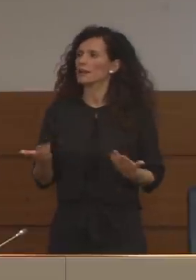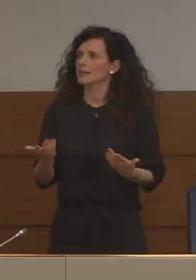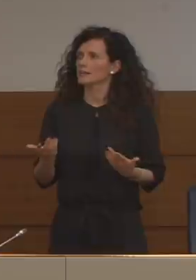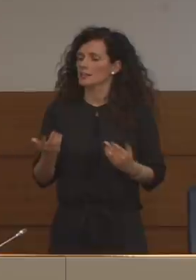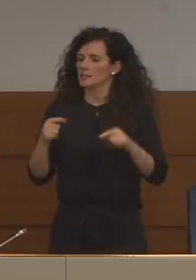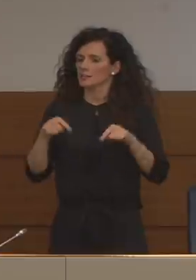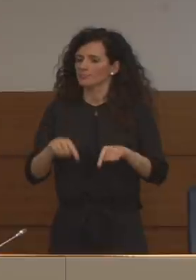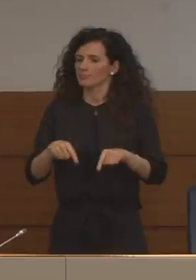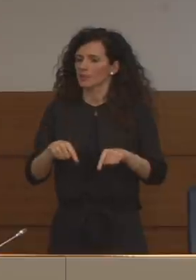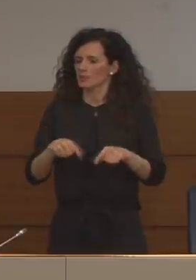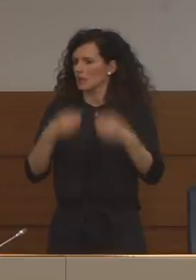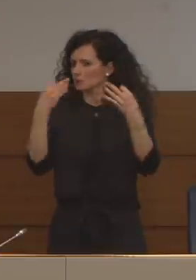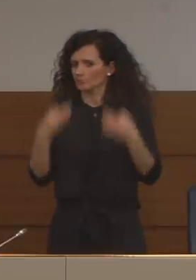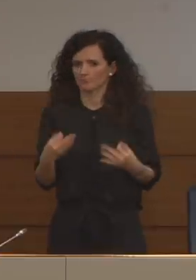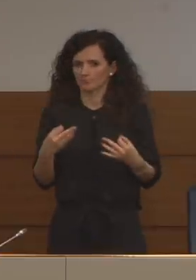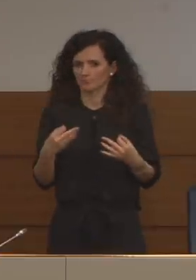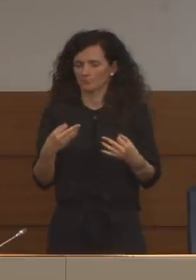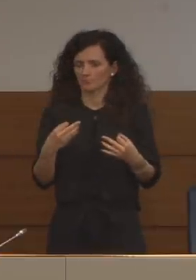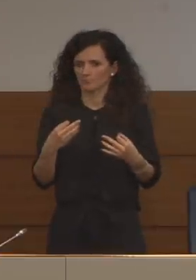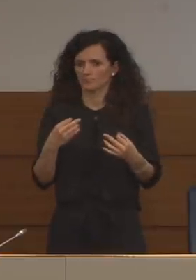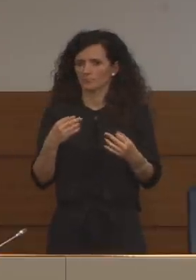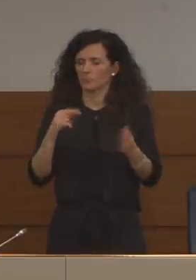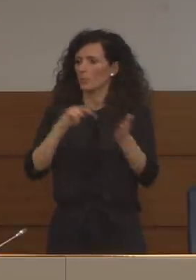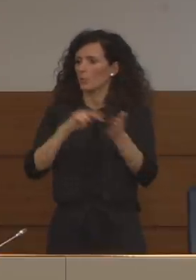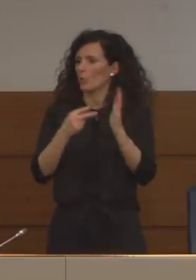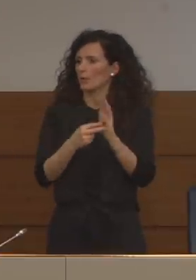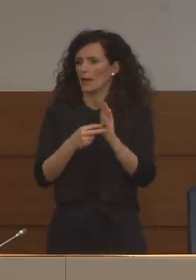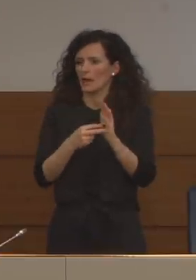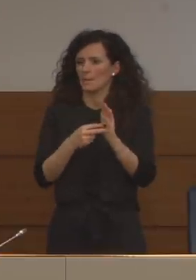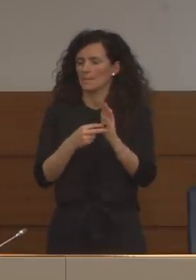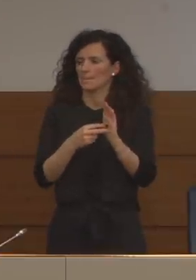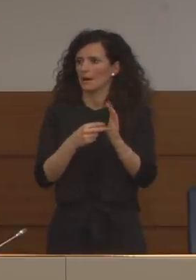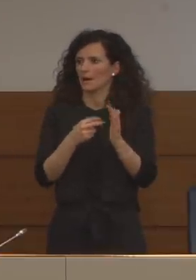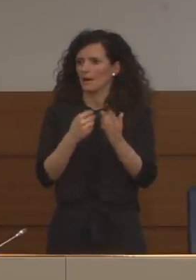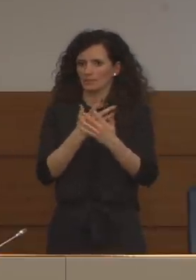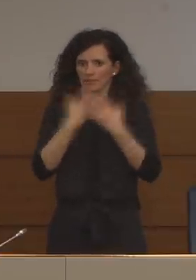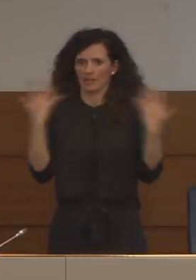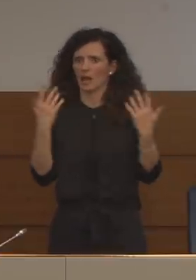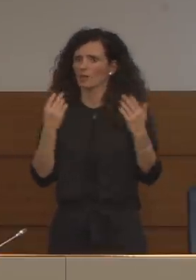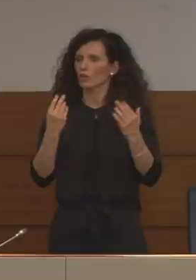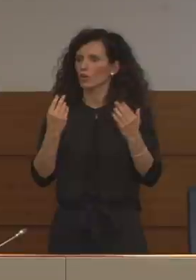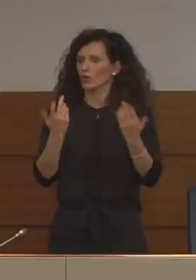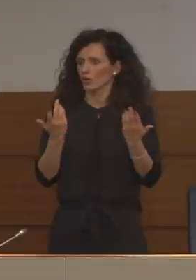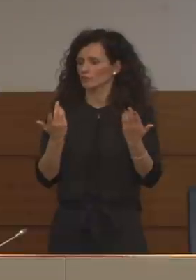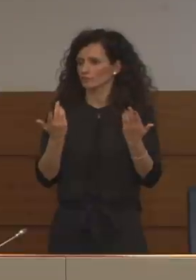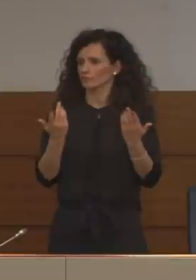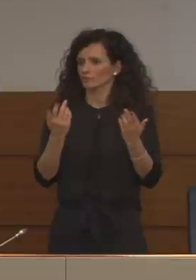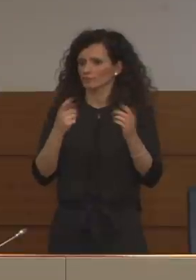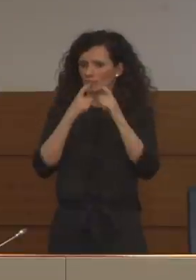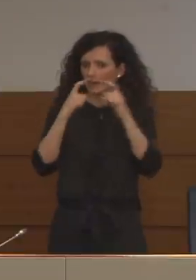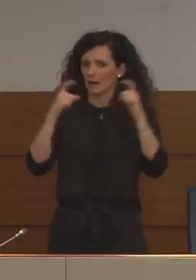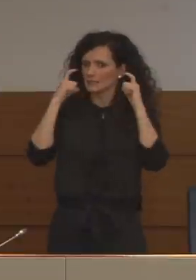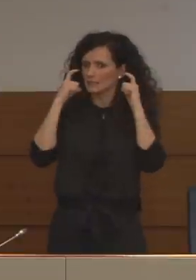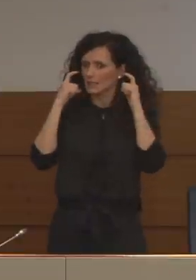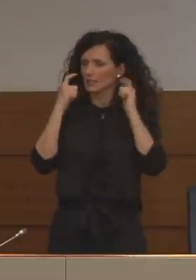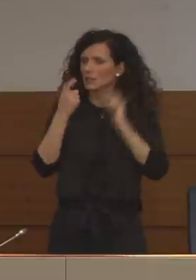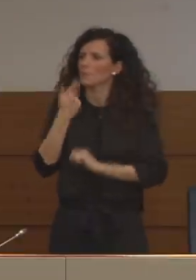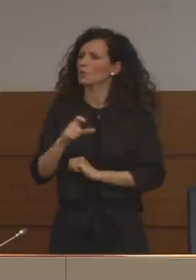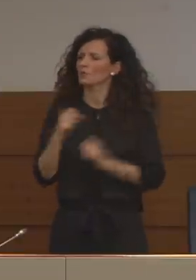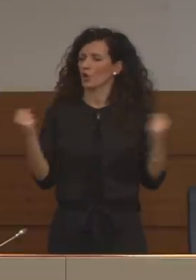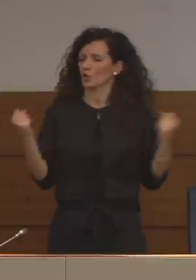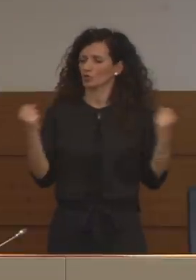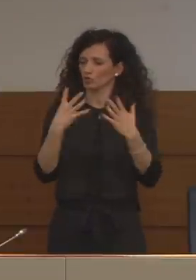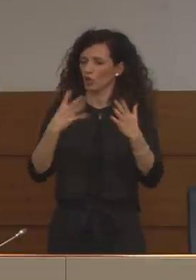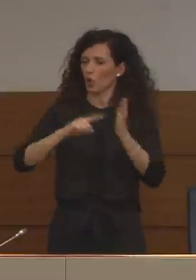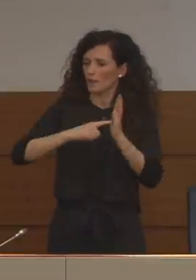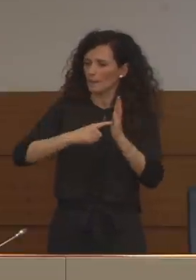quasi centrale delle mascherine dottore anche perché se non sbaglio le 10 a 19 milioni